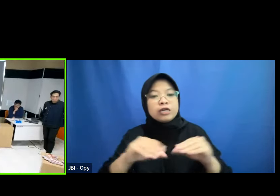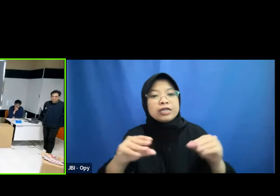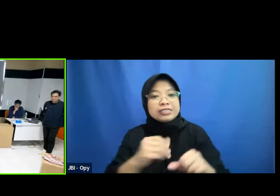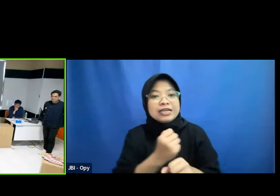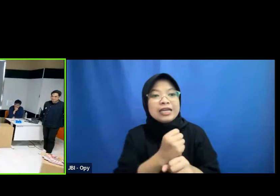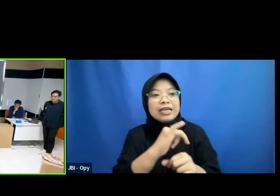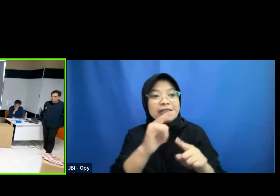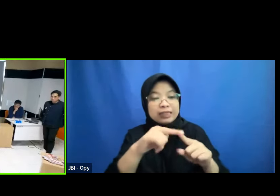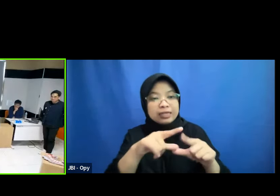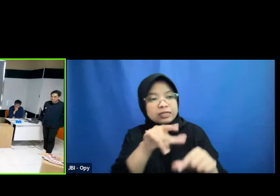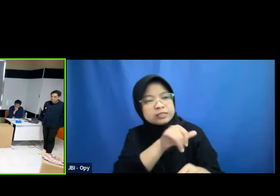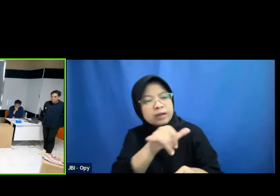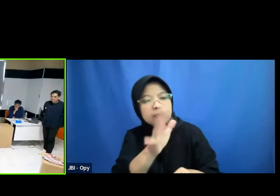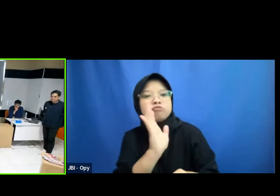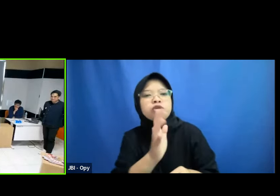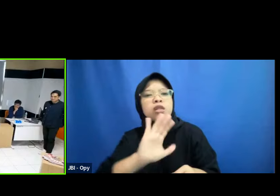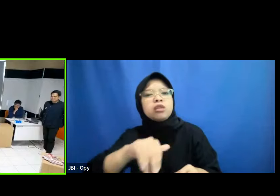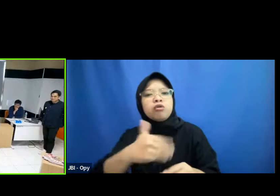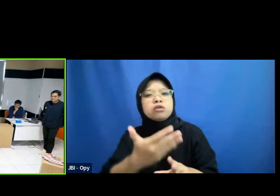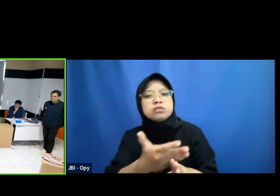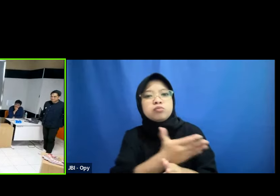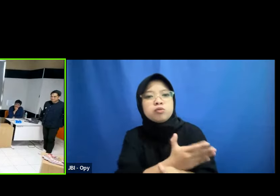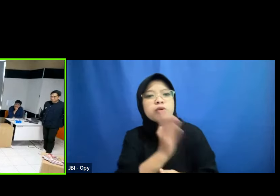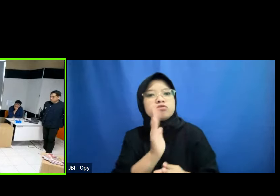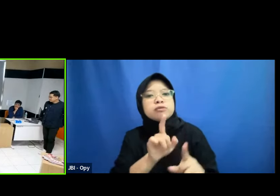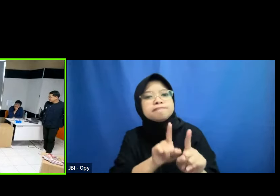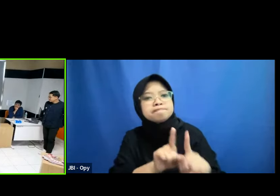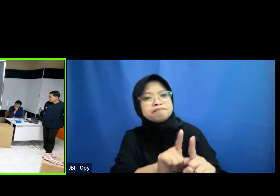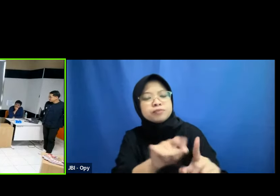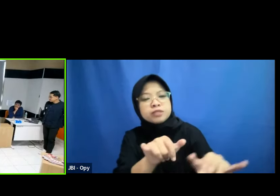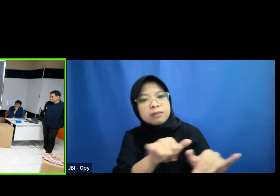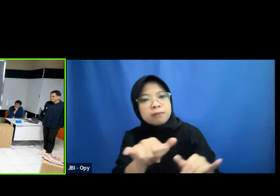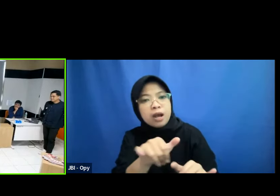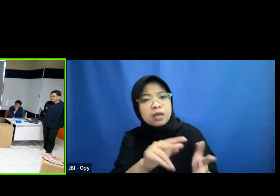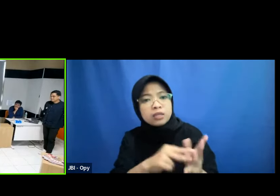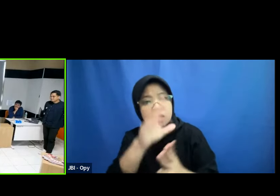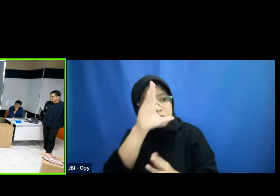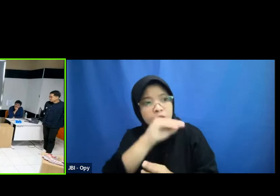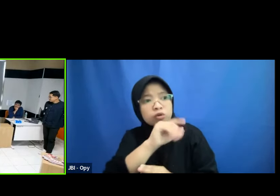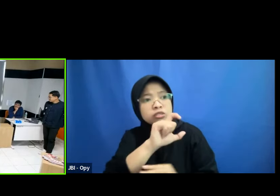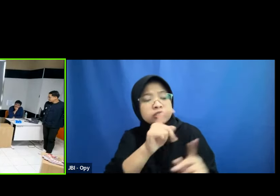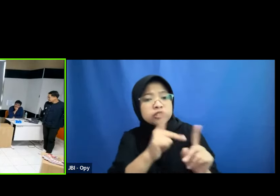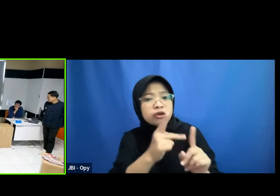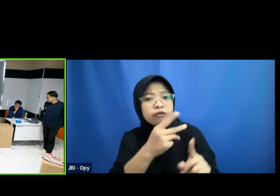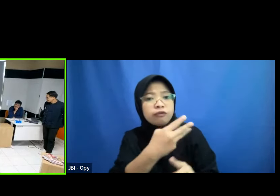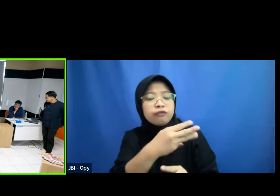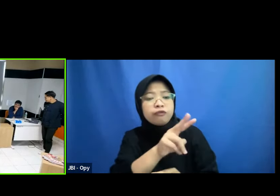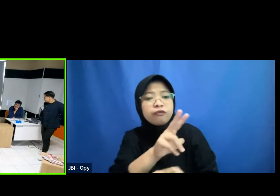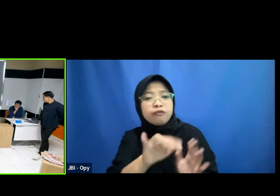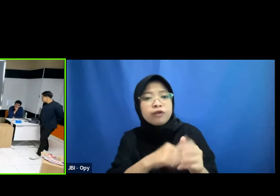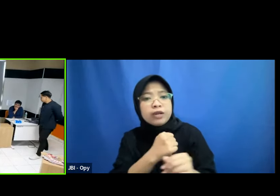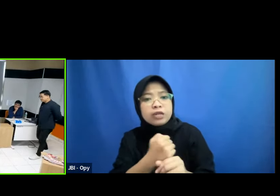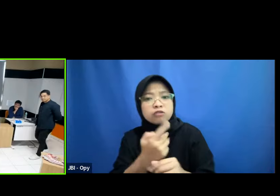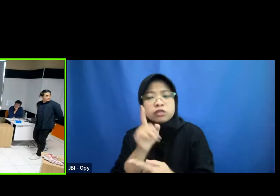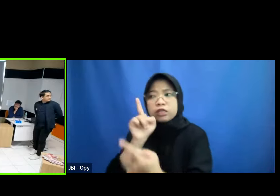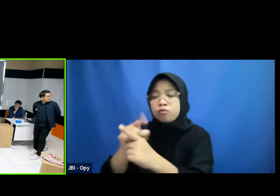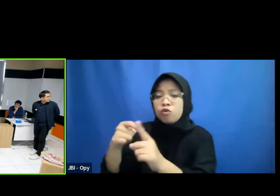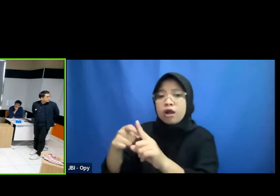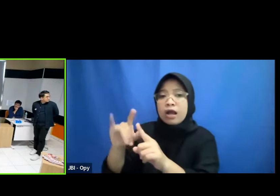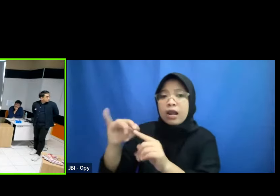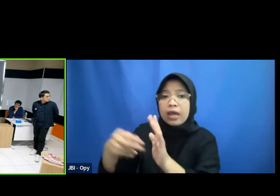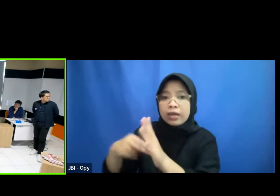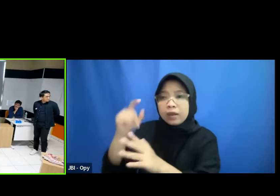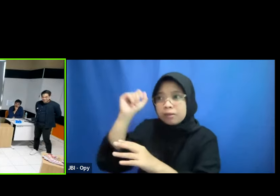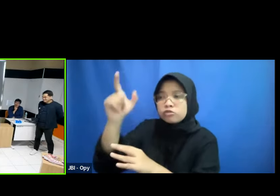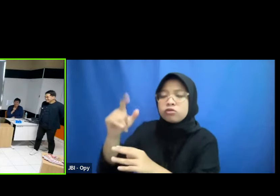e tahun lalu jadi eh orang-orang yang aku tahu savening terus klien-klien aku yang aku rasa keren tiba-tiba besoknya